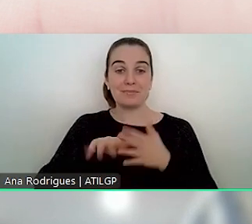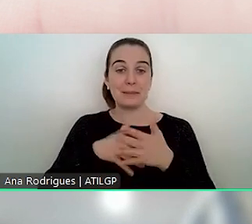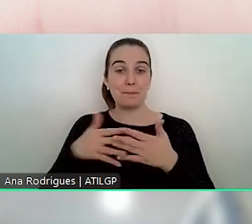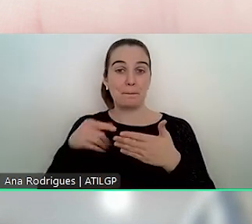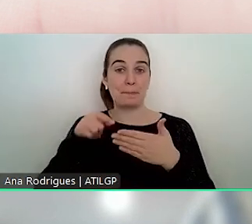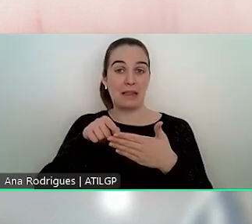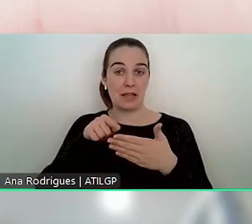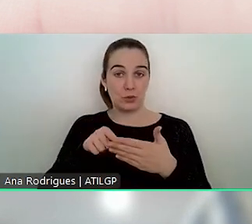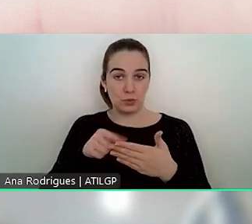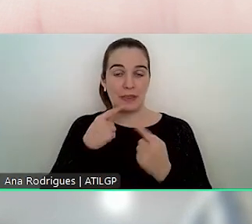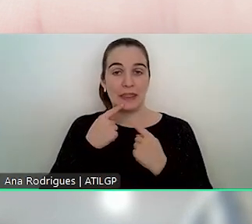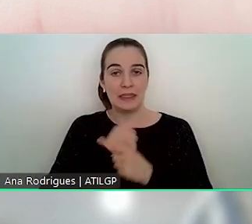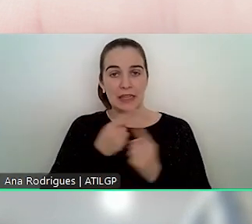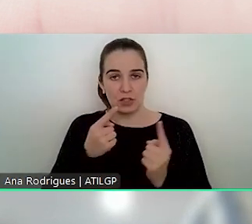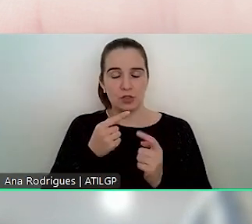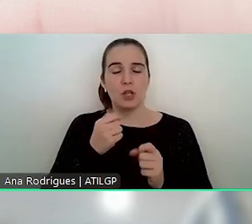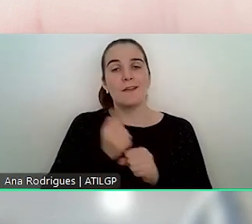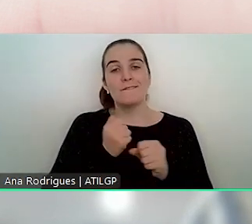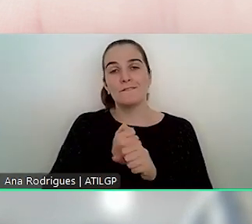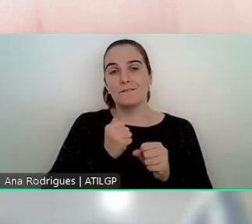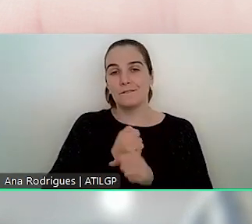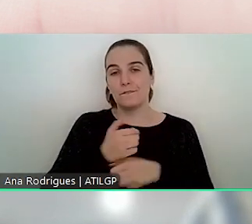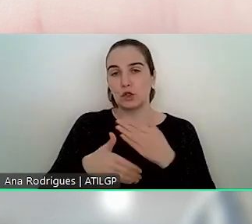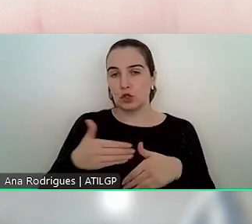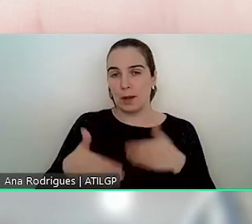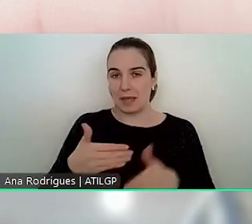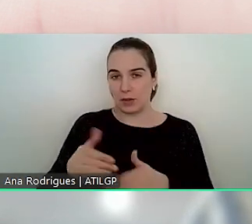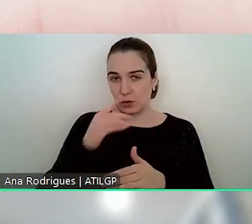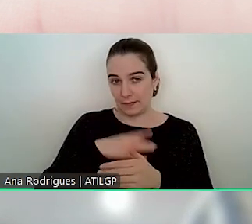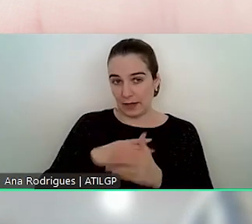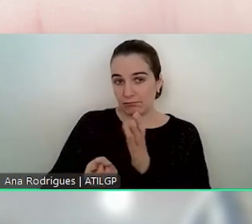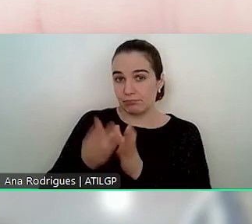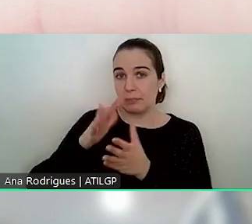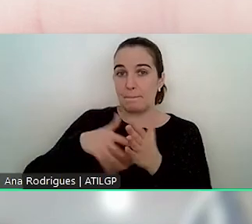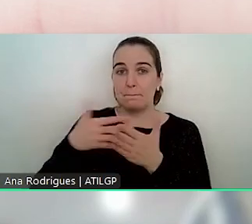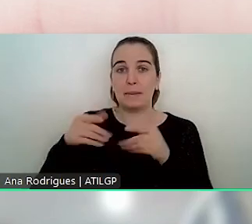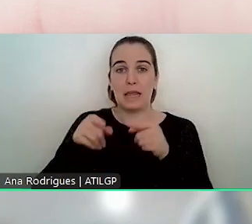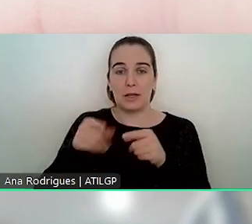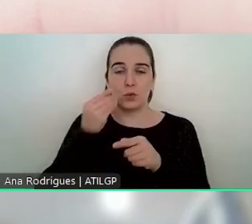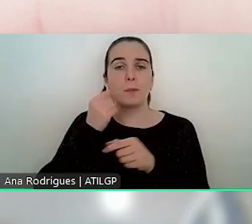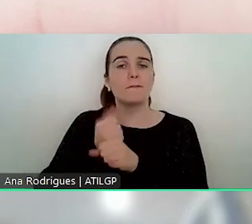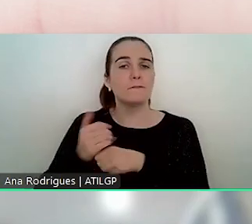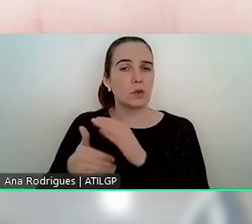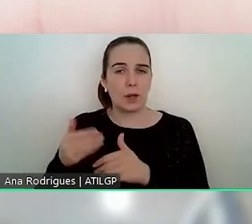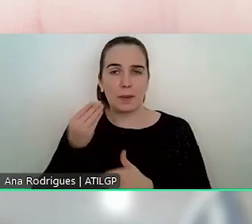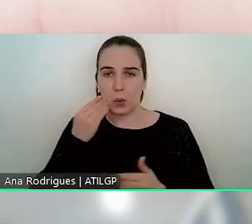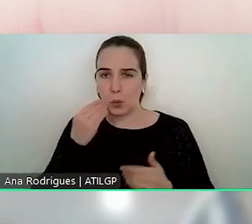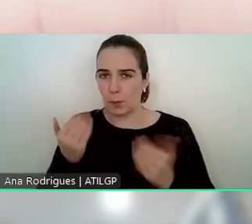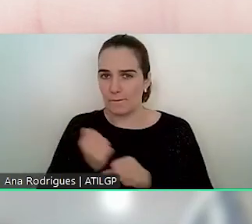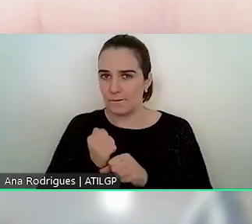definido enquanto funcionamento para a constituição destes planos, e também de alguma